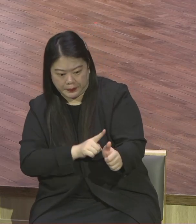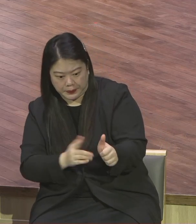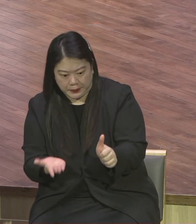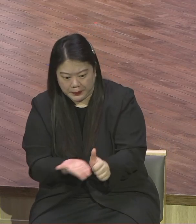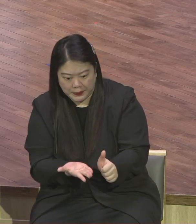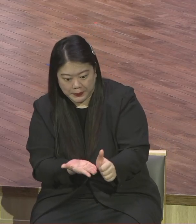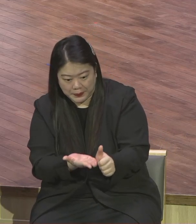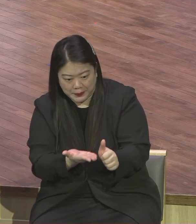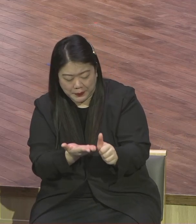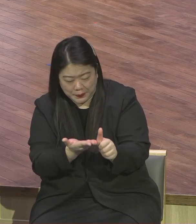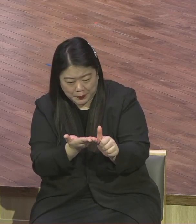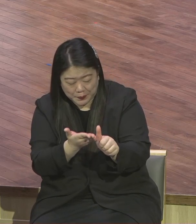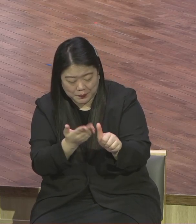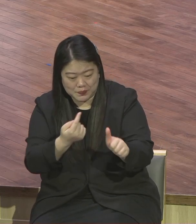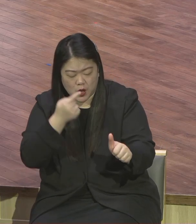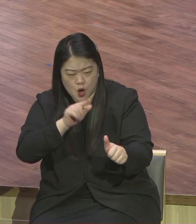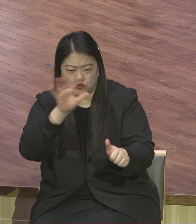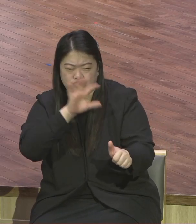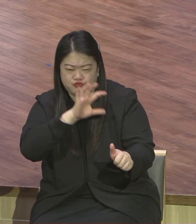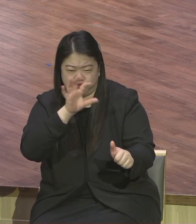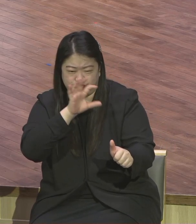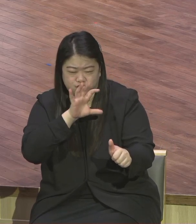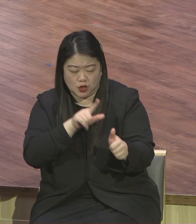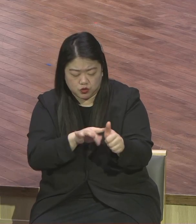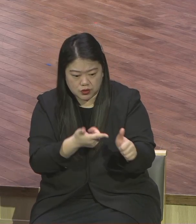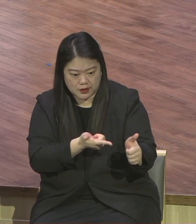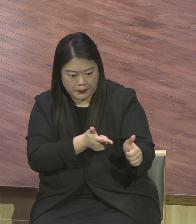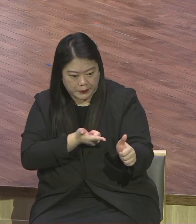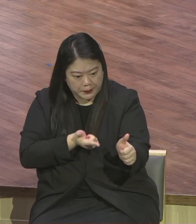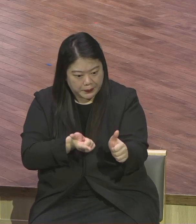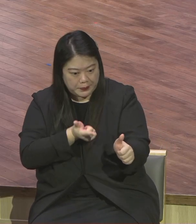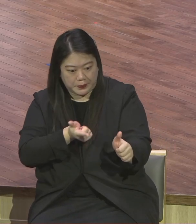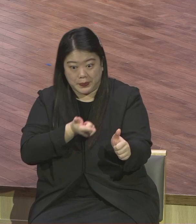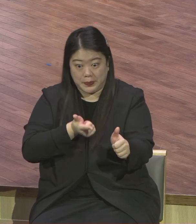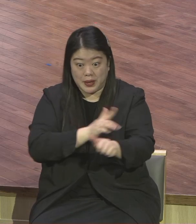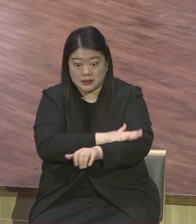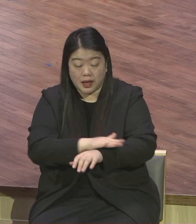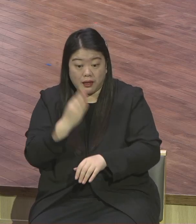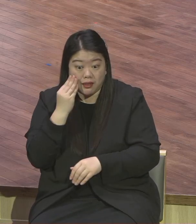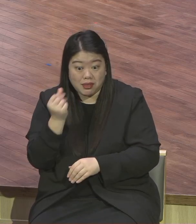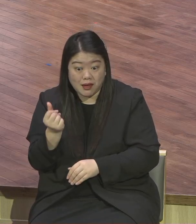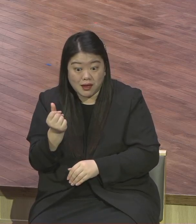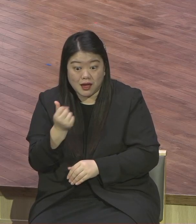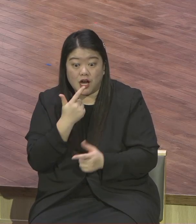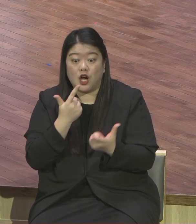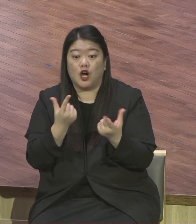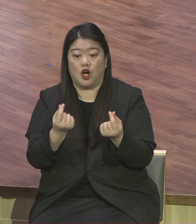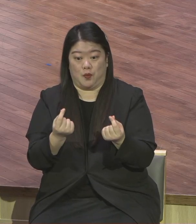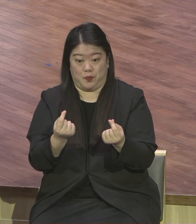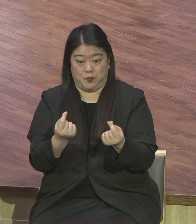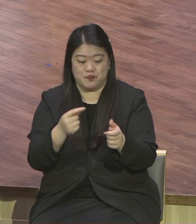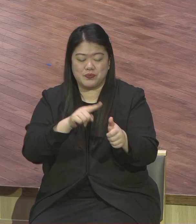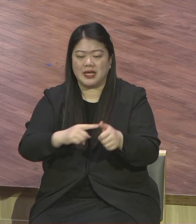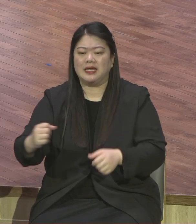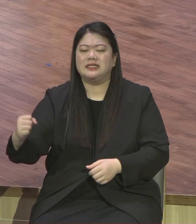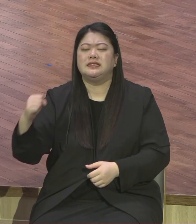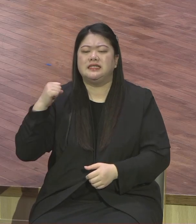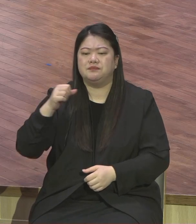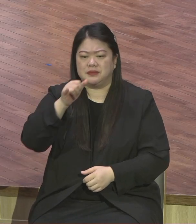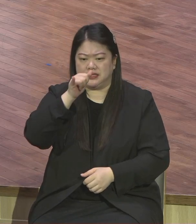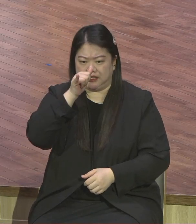사람인데 말씀으로 잘 온유하게 통제가 됐어요. 다시 말하면 힘이 있지만은 힘을 다 쓰질